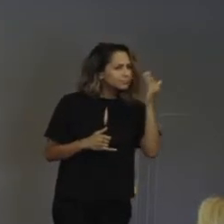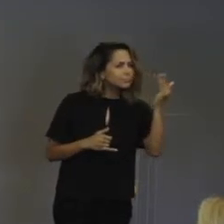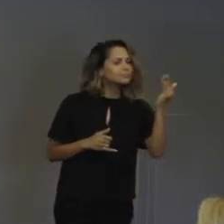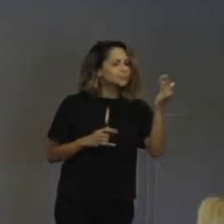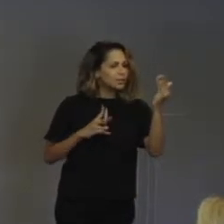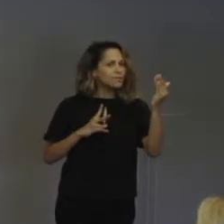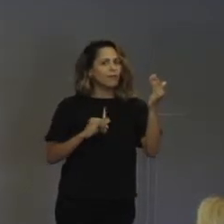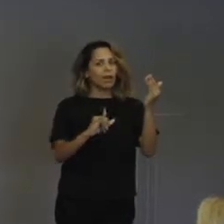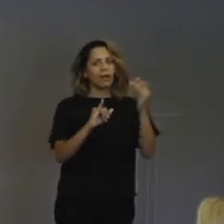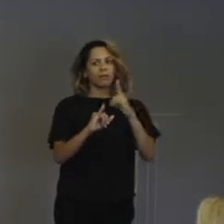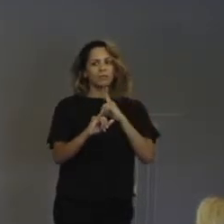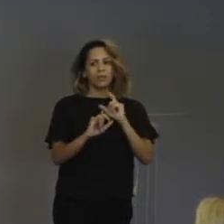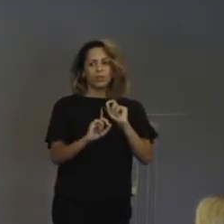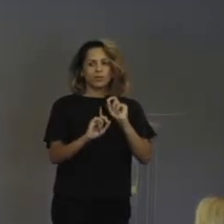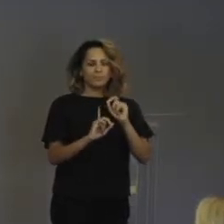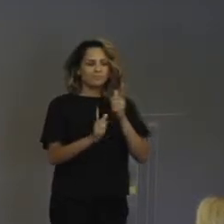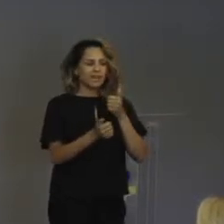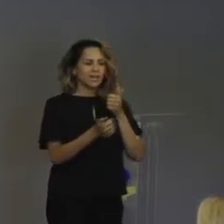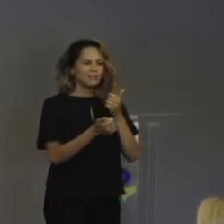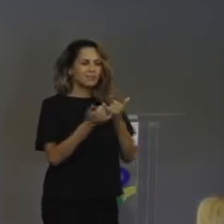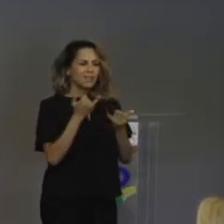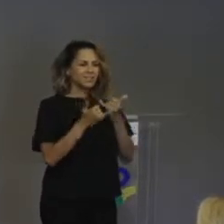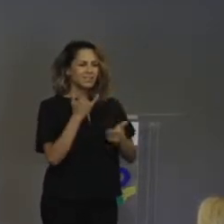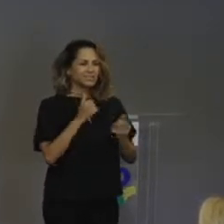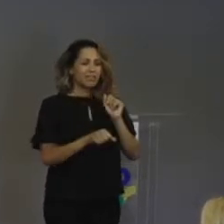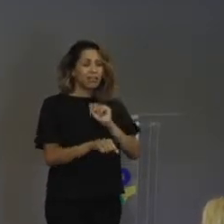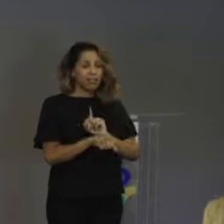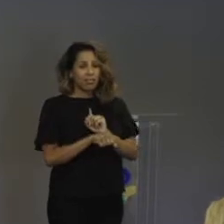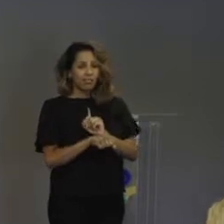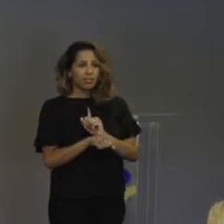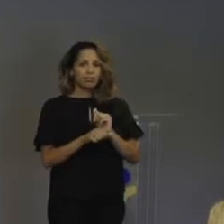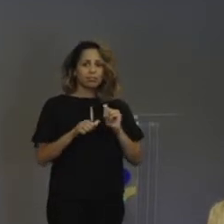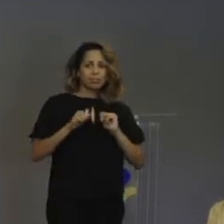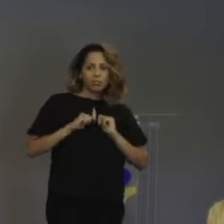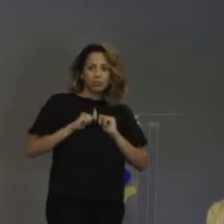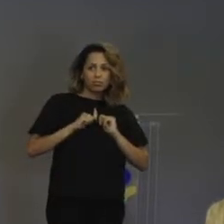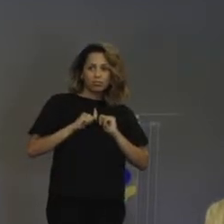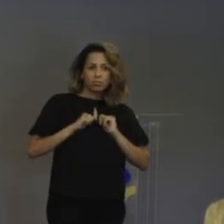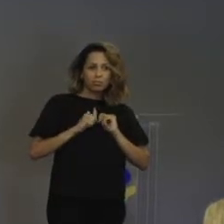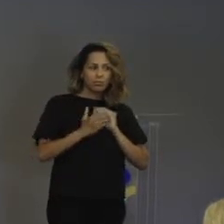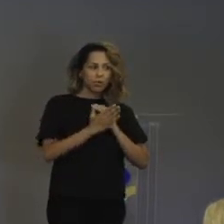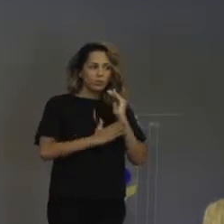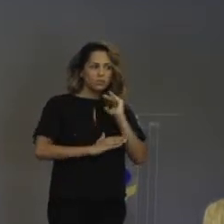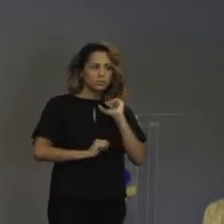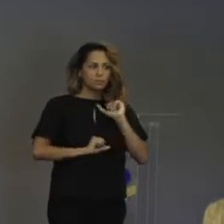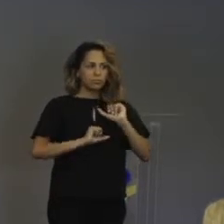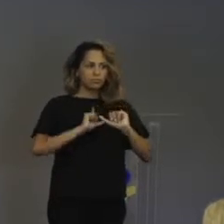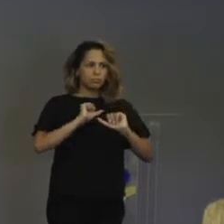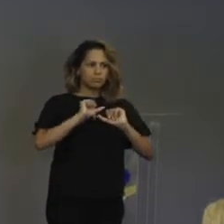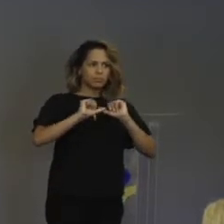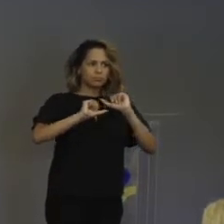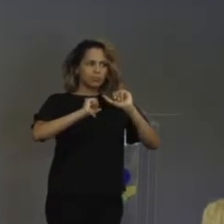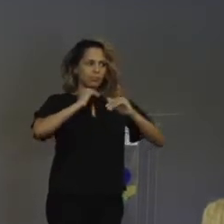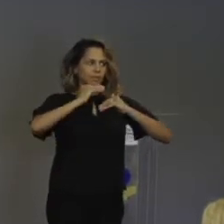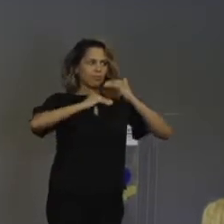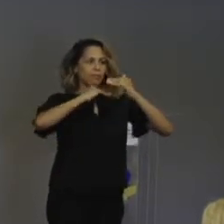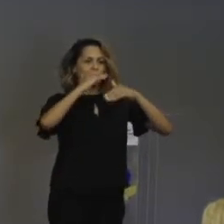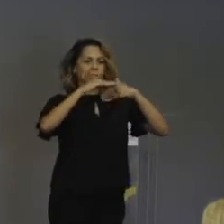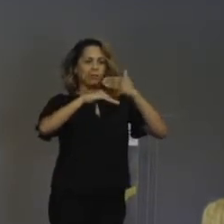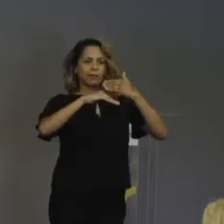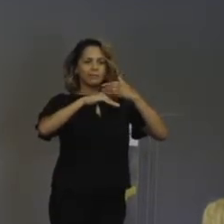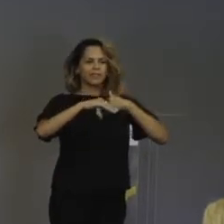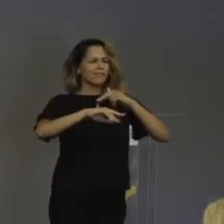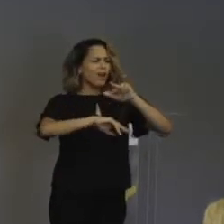massa crítica do meio do caminho, que era muito mais apática, comece a se deslocar. E isso nas várias áreas da cidade. A gente vê os saraus, enfim,